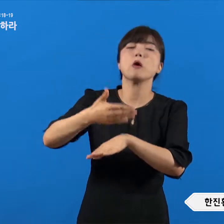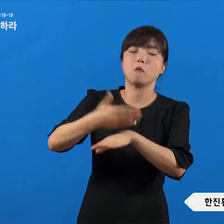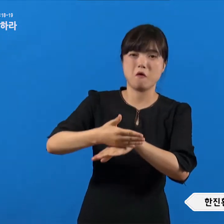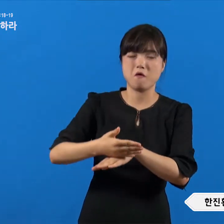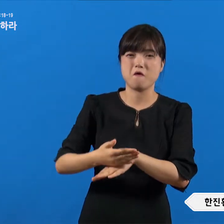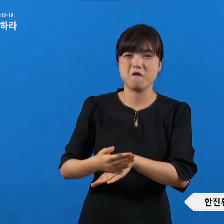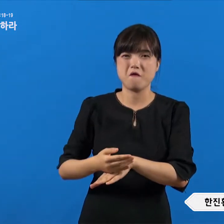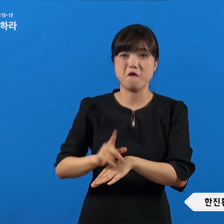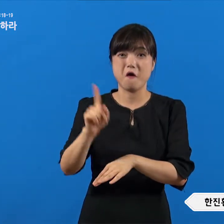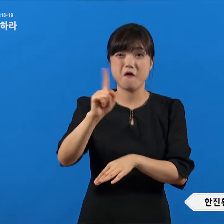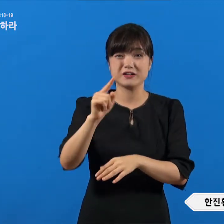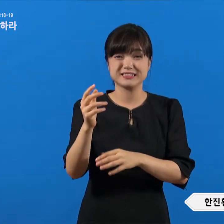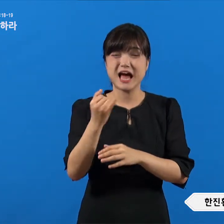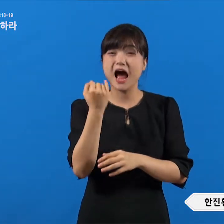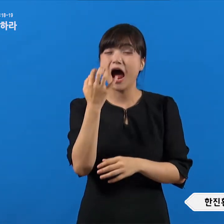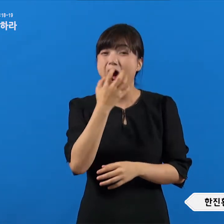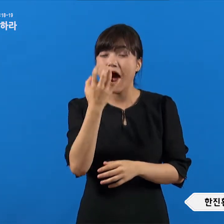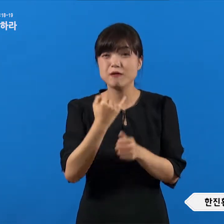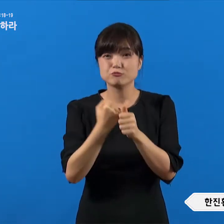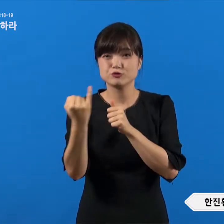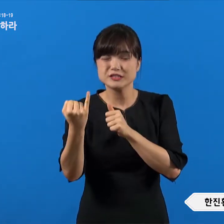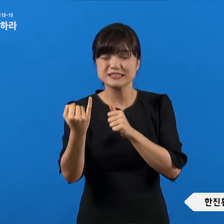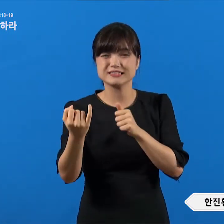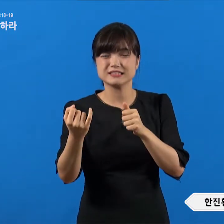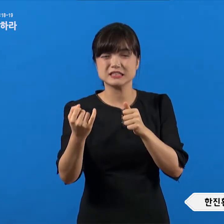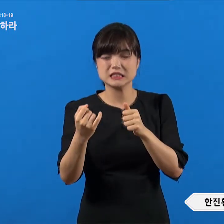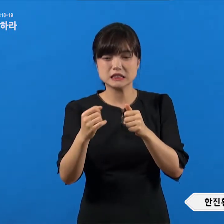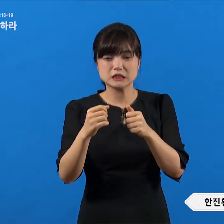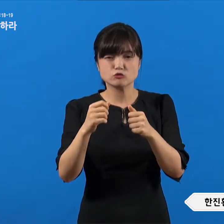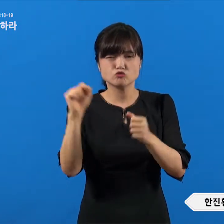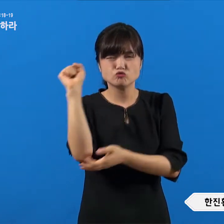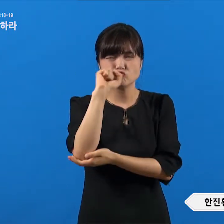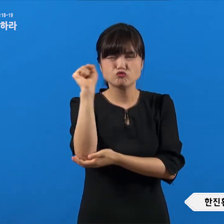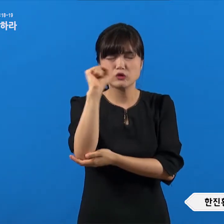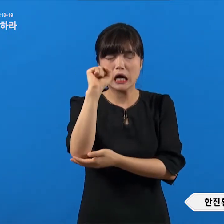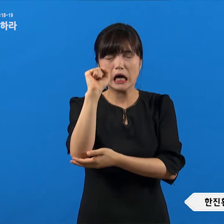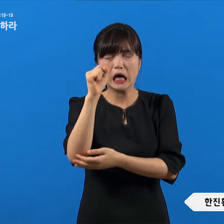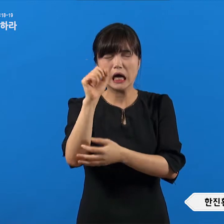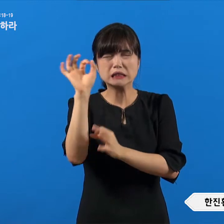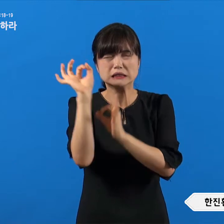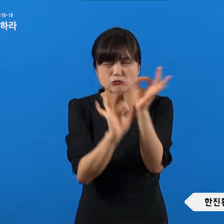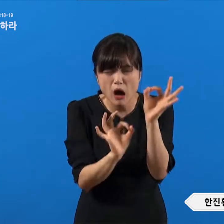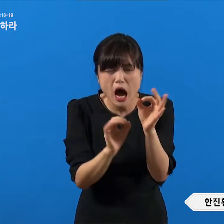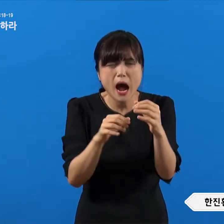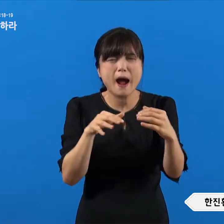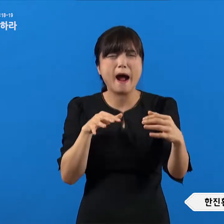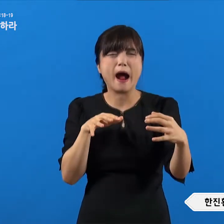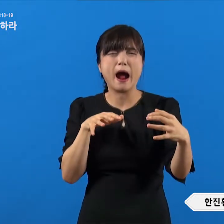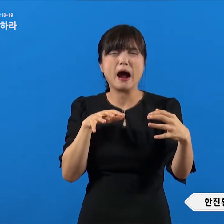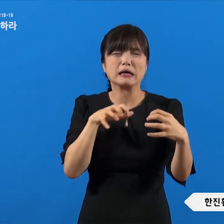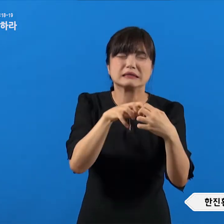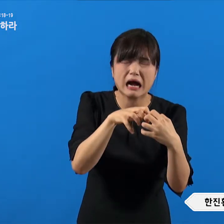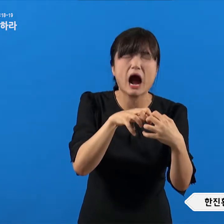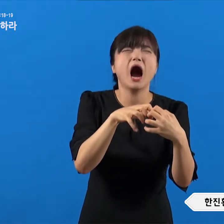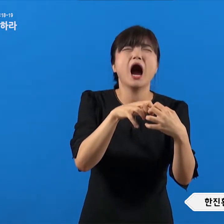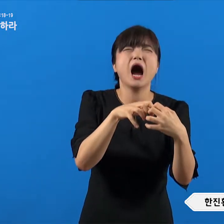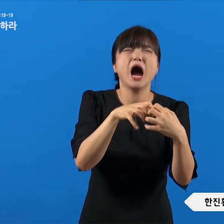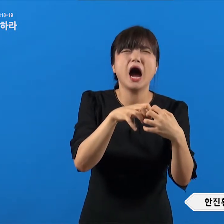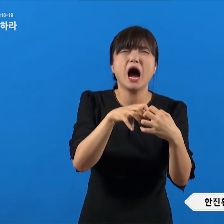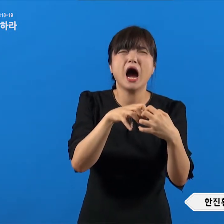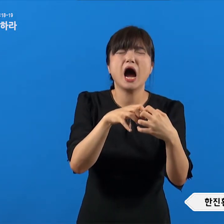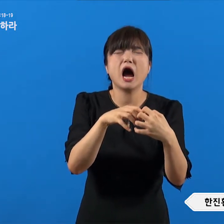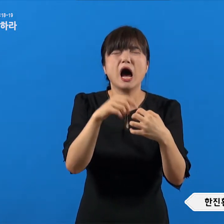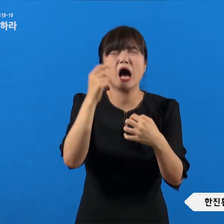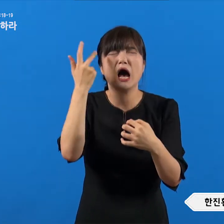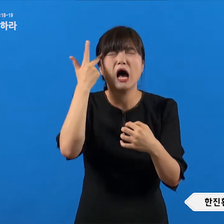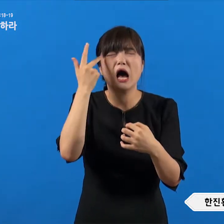어떤 부인은 운전하다가 잘못해서 접촉사고를 냈는데 얼마나 당황이 되는지 정신이 없습니다.